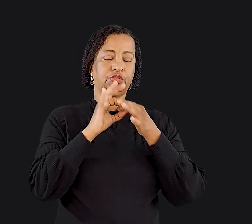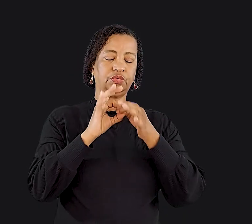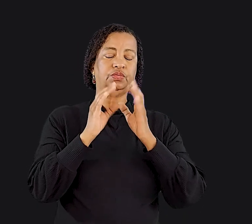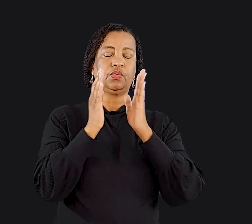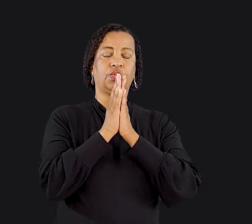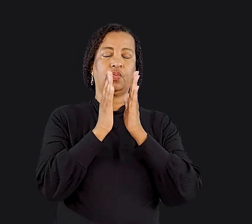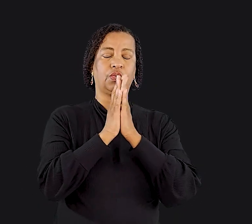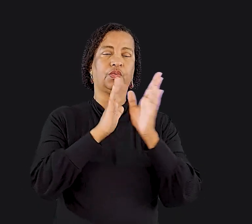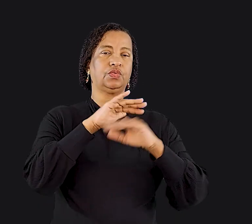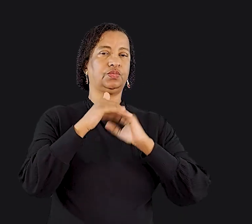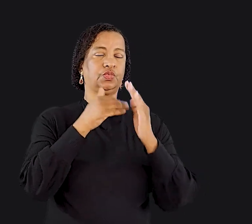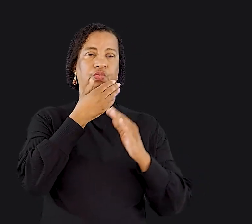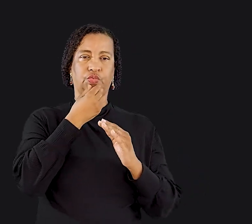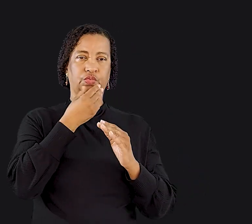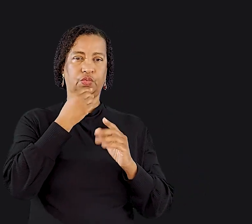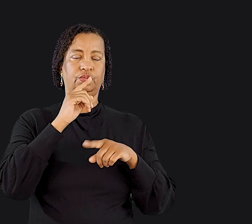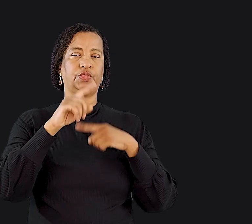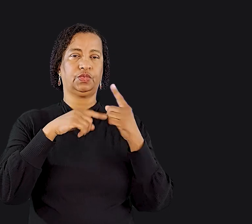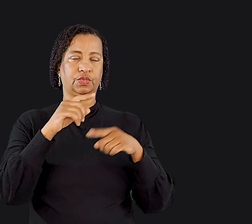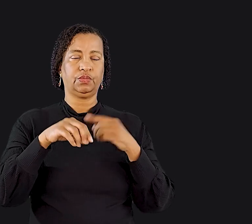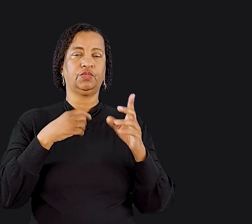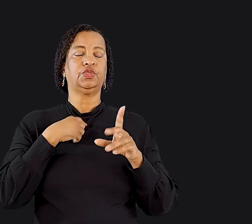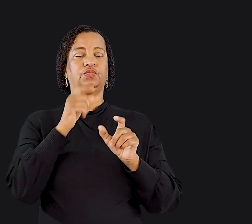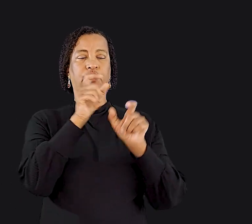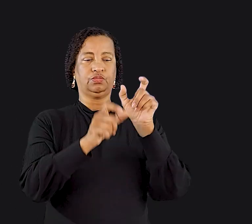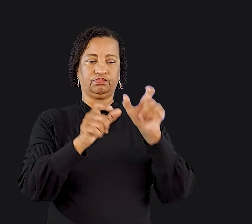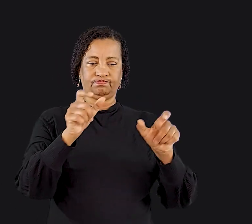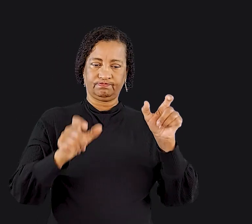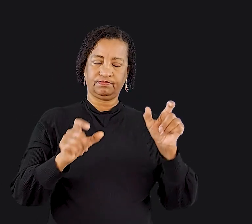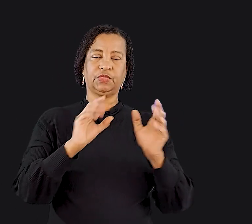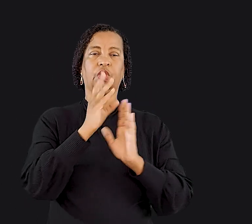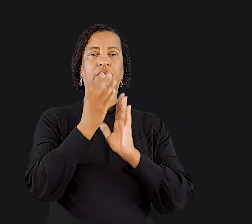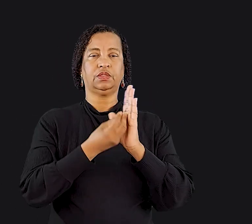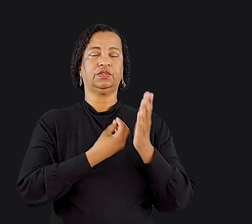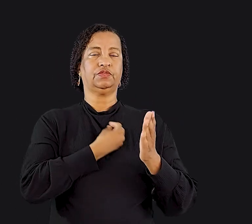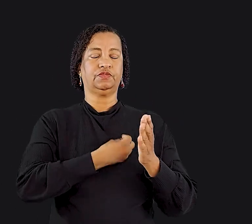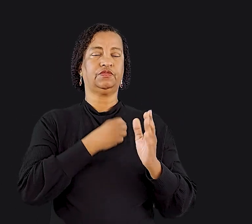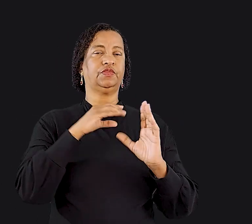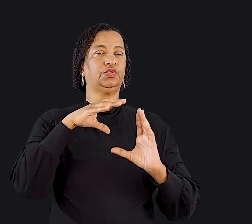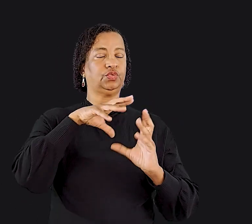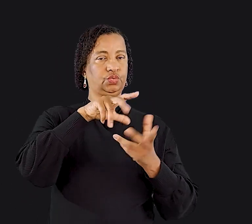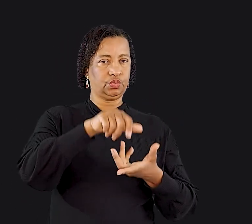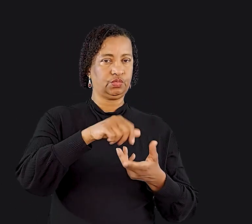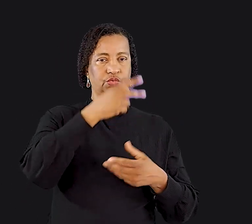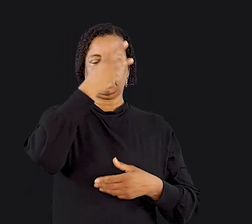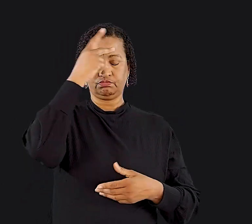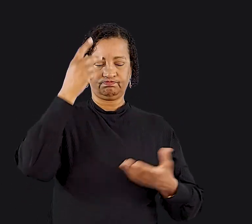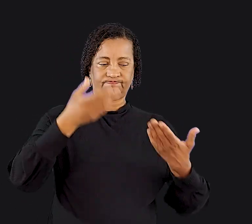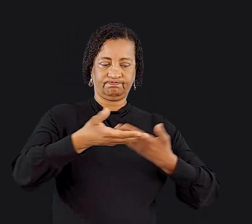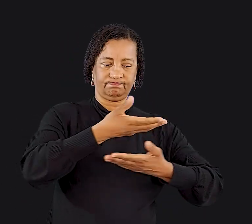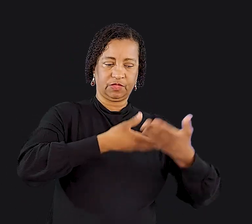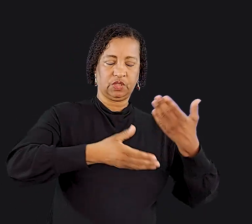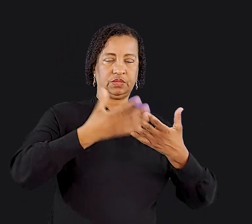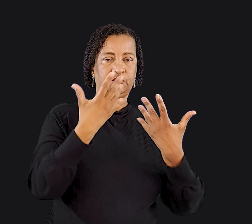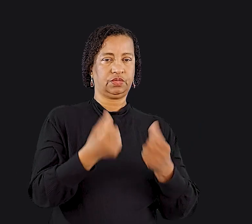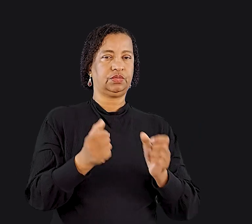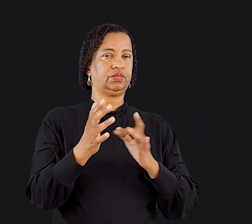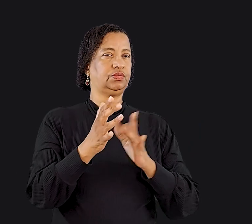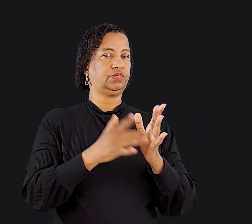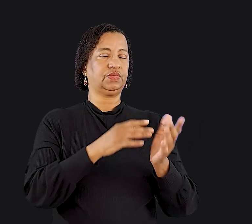todos os homens. Depois, quando os membros da igreja estiverem no mundo, entre os não convertidos, Deus derramará